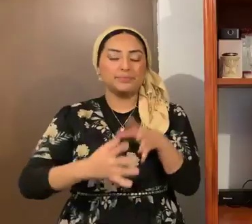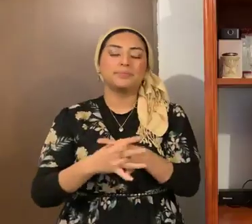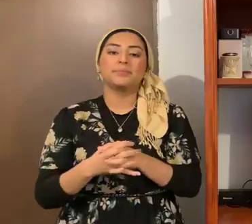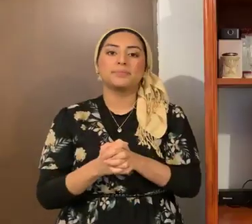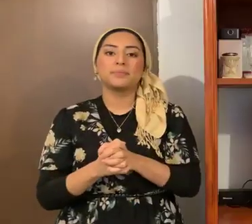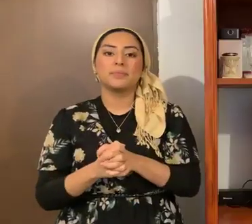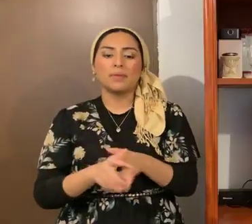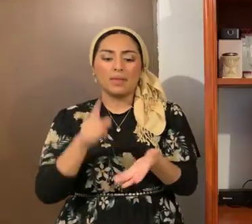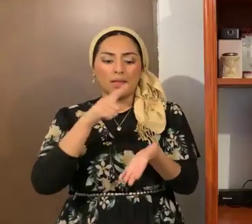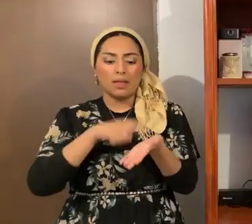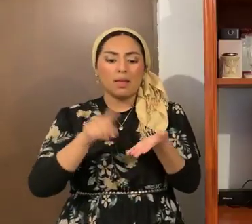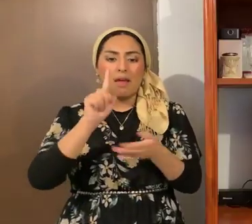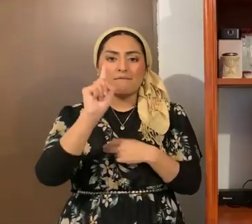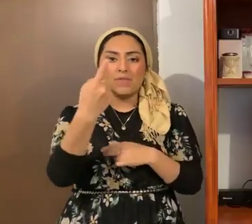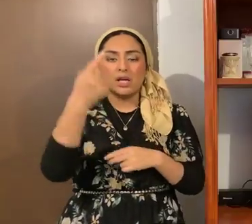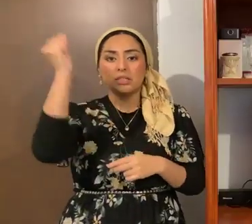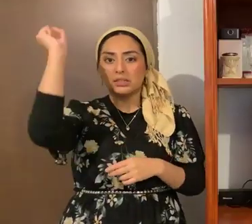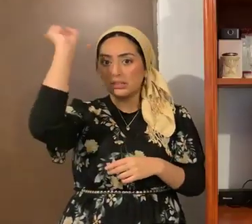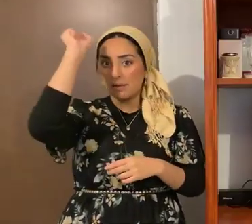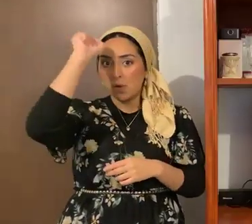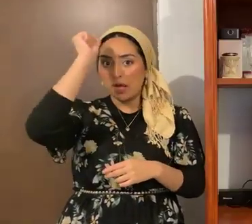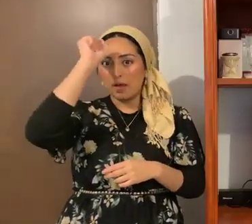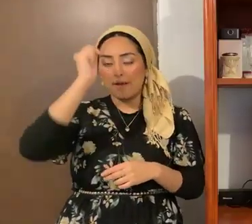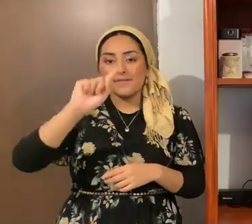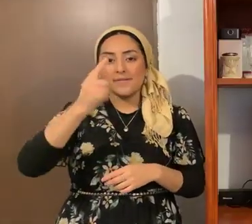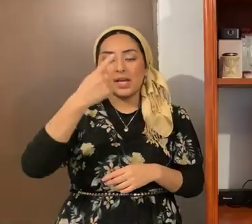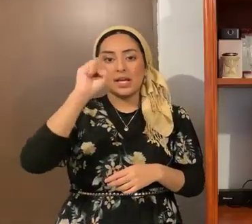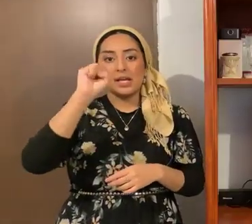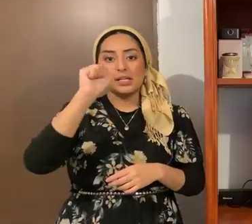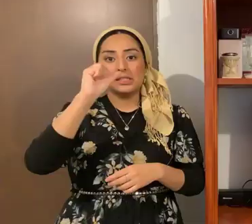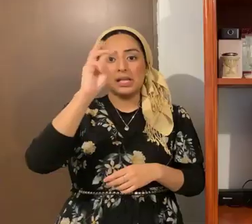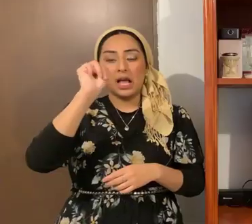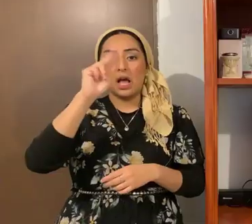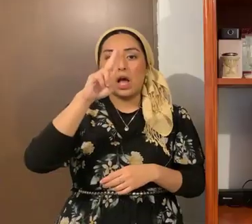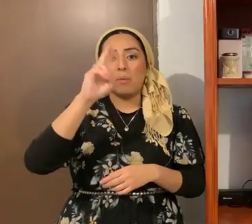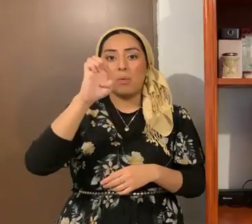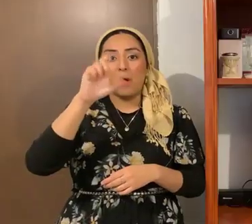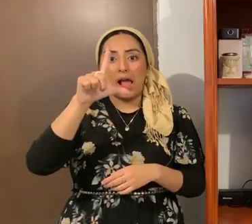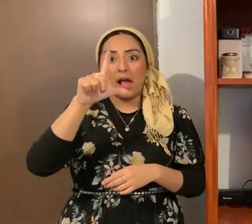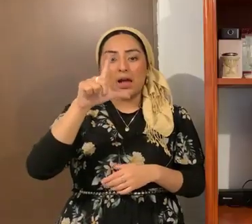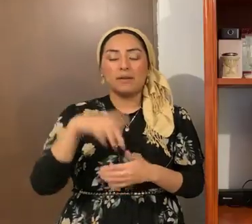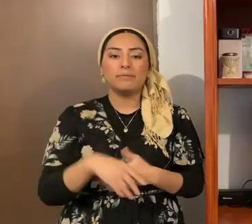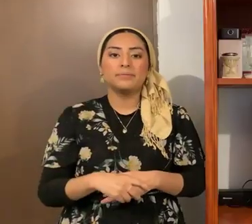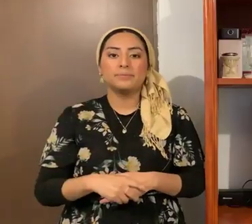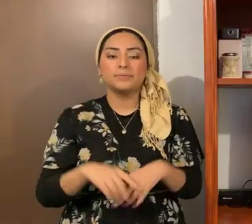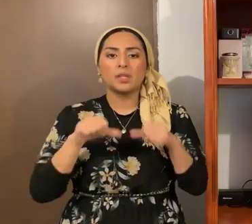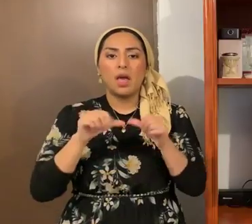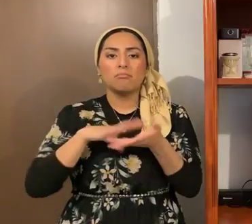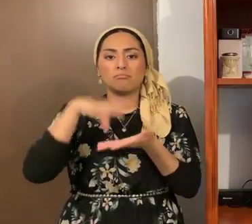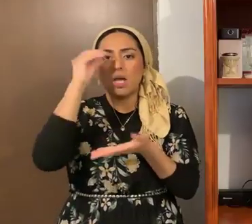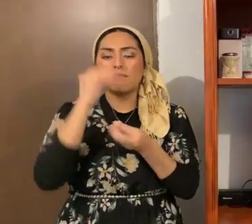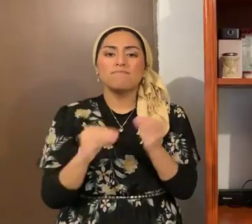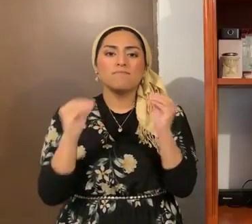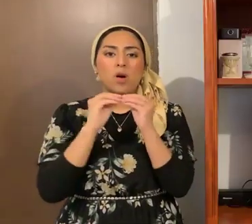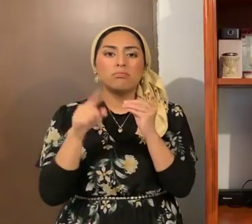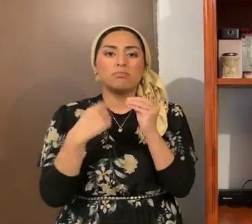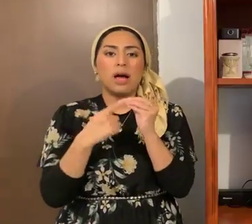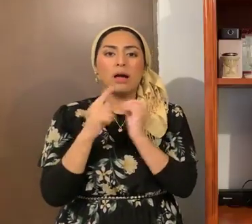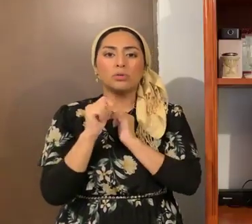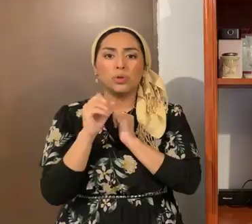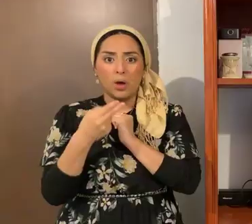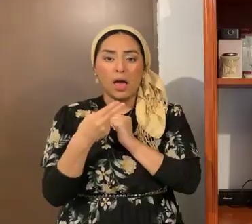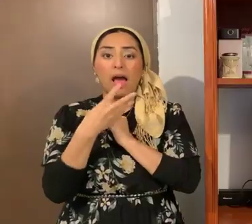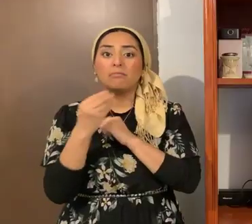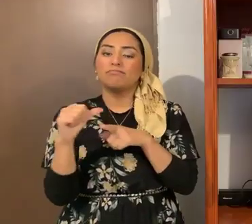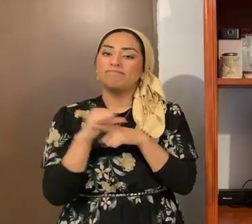vamos a ir hacia Primera de Samuel. Vamos para allá a Primera de Samuel y vamos a seguir aprendiendo más Torah